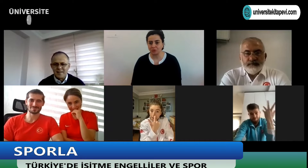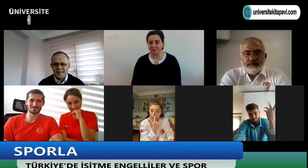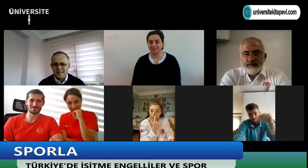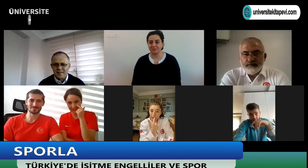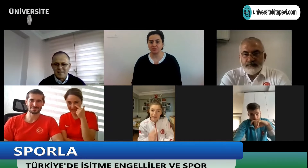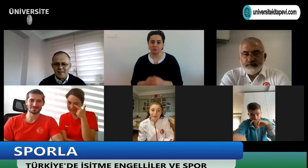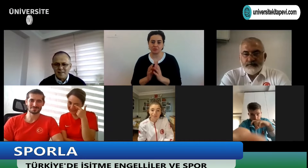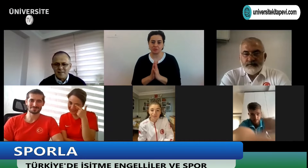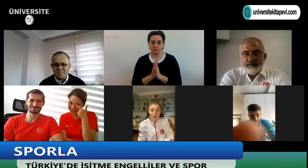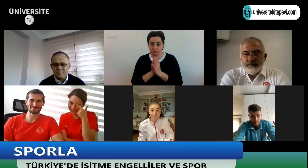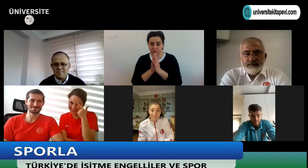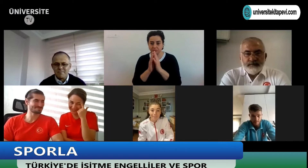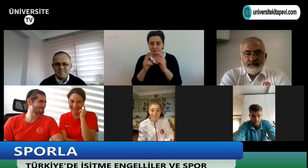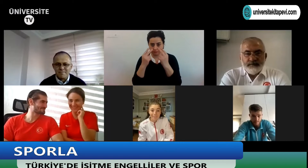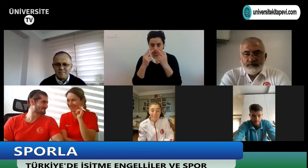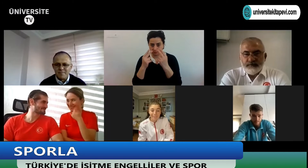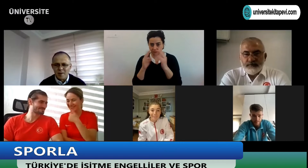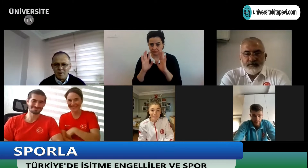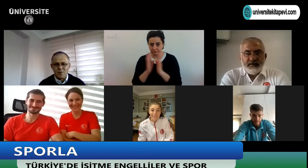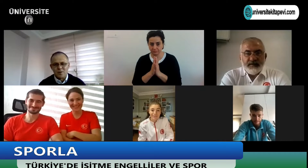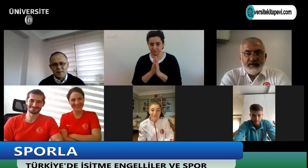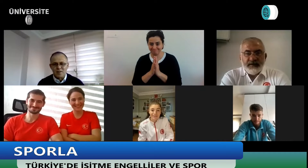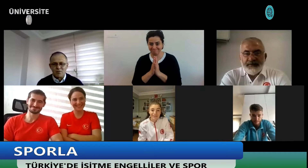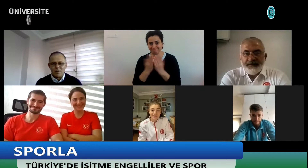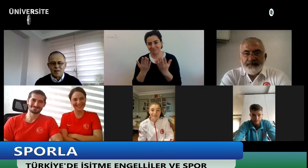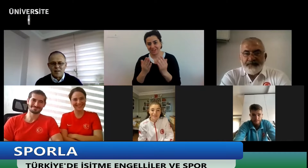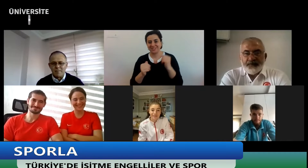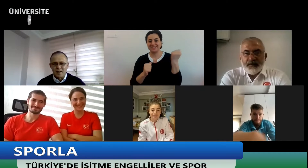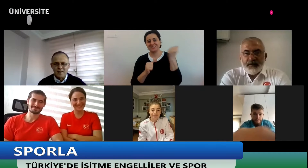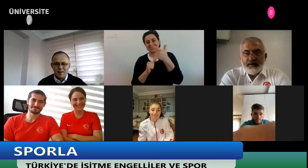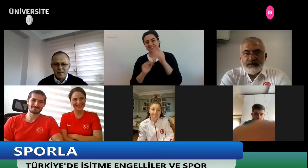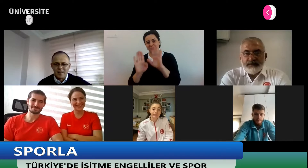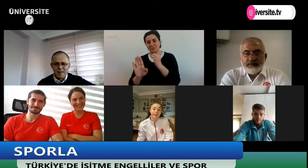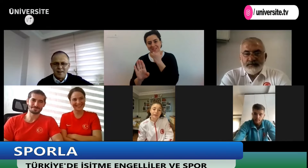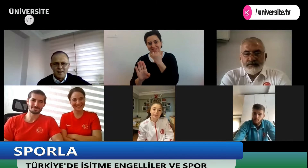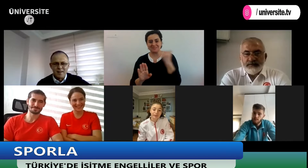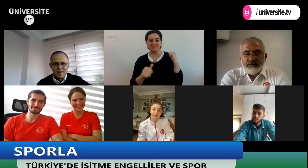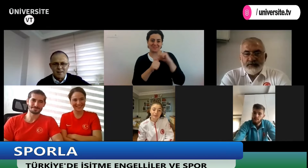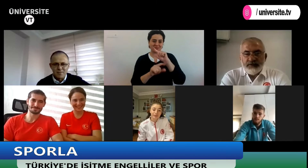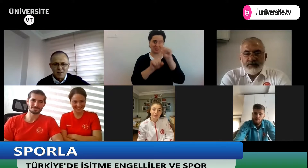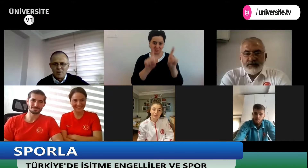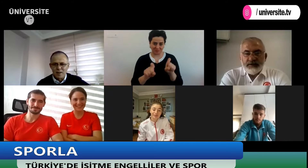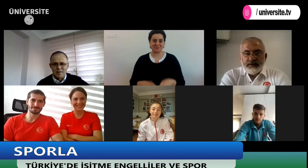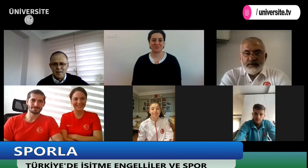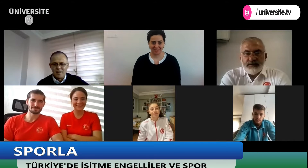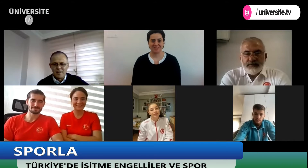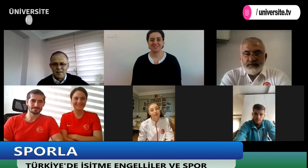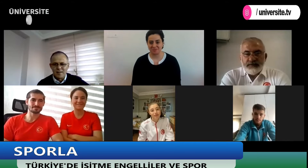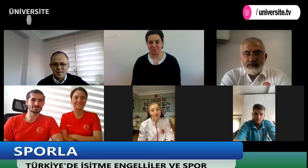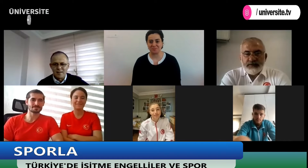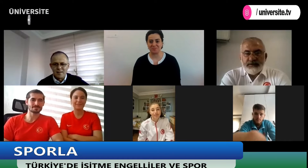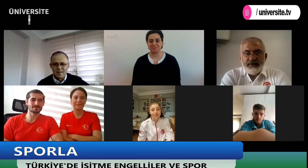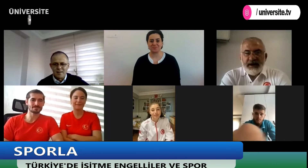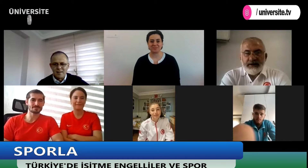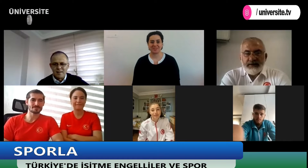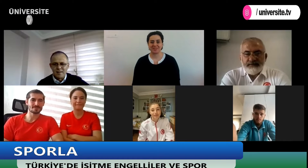Kilitleniyormuşuz onun ekranında. Çok özür diliyor. Tamam, o zaman ikinci turda geçelim Yasin'e. Şey düzelirse.